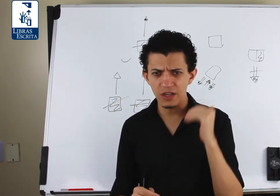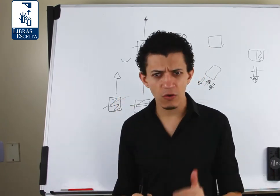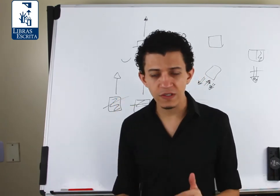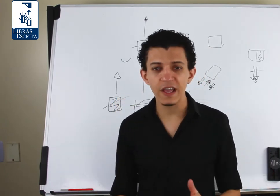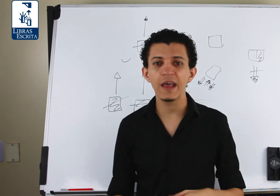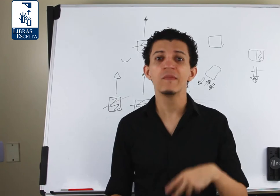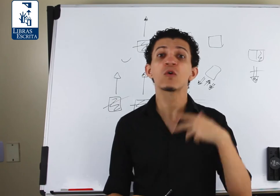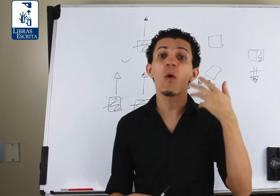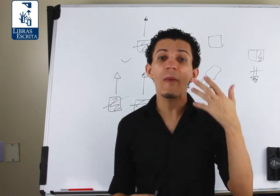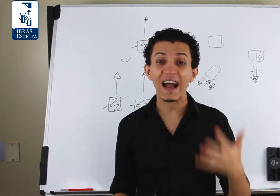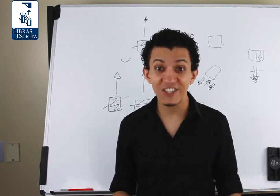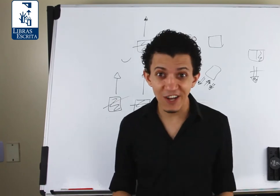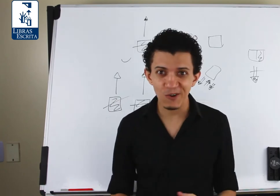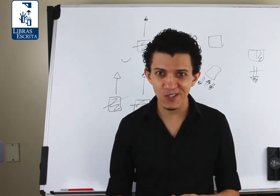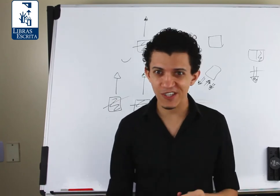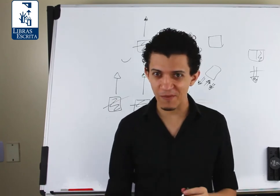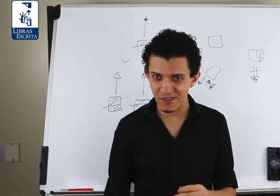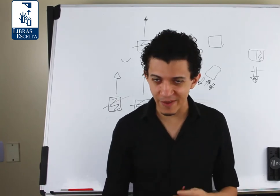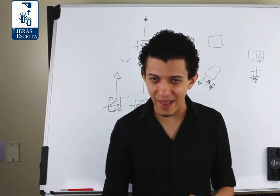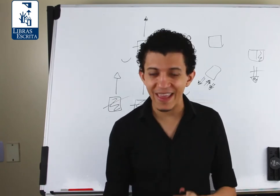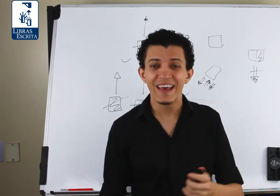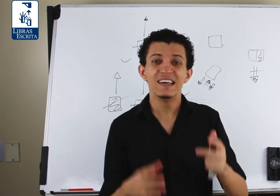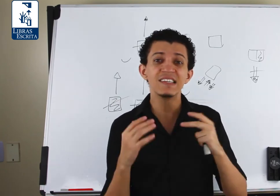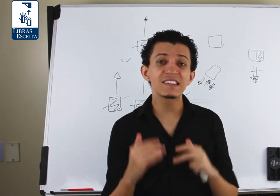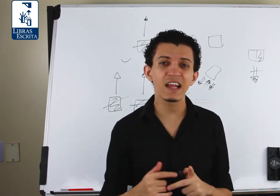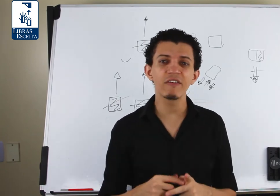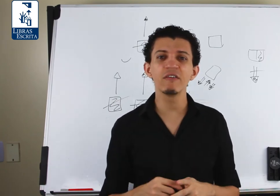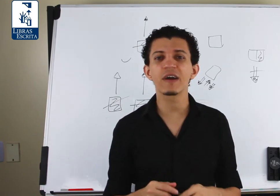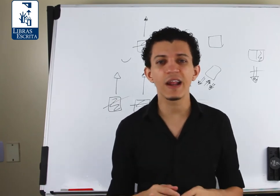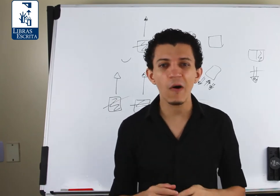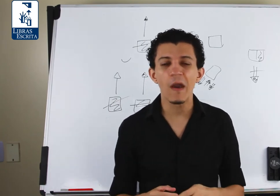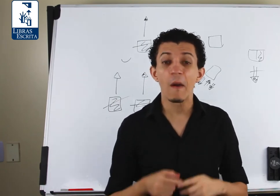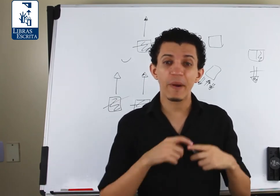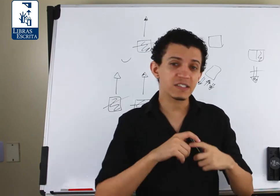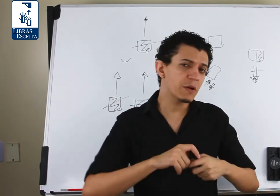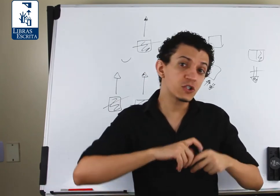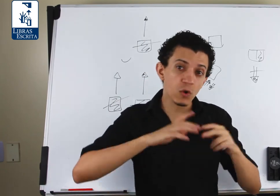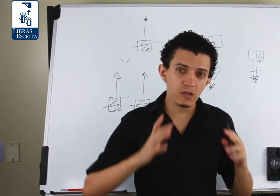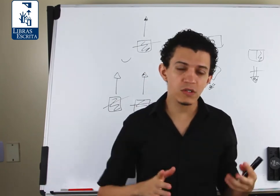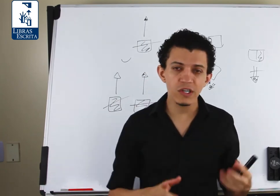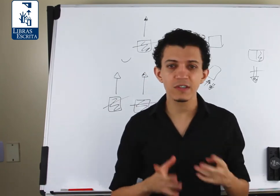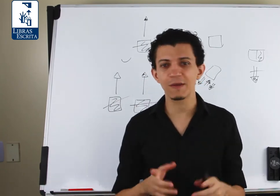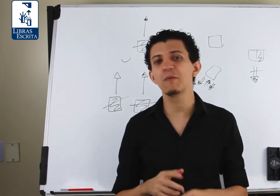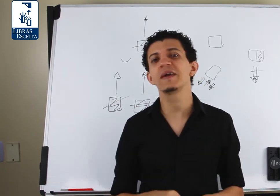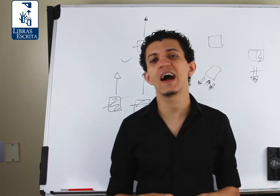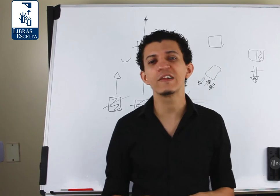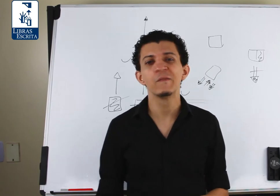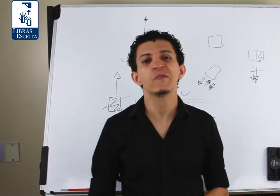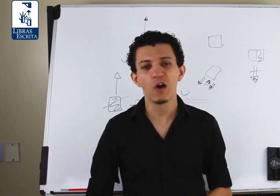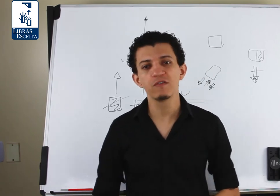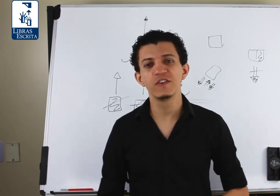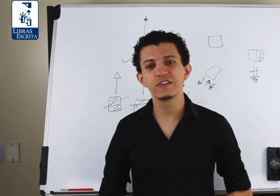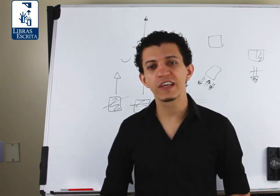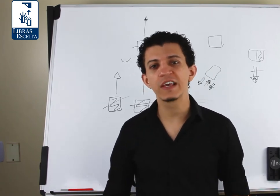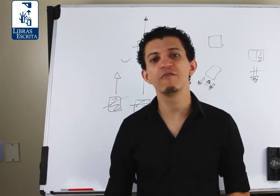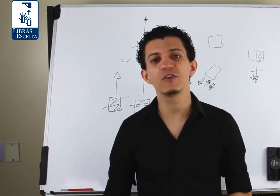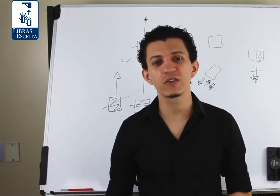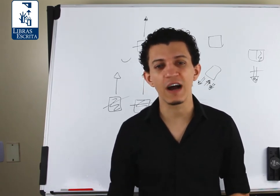clique em gostei. Compartilhe com seus amigos também. Se inscreve aqui no canal. Praticamente todos os dias eu tenho publicado novos vídeos aqui que vão ajudar